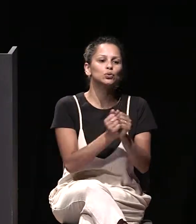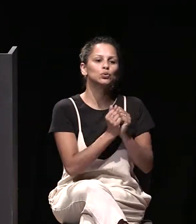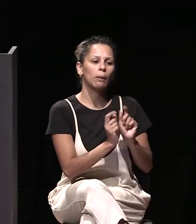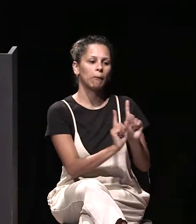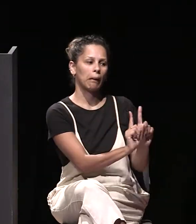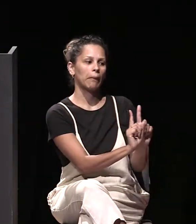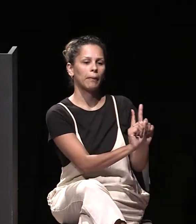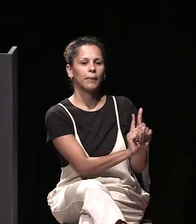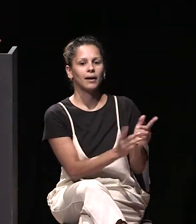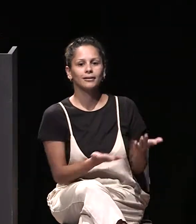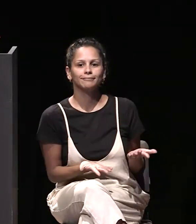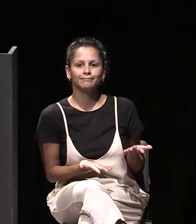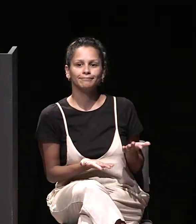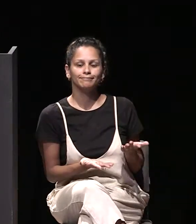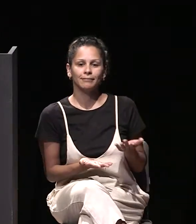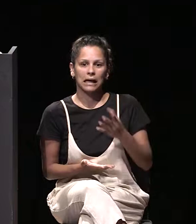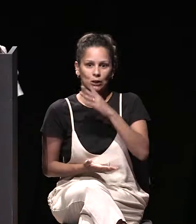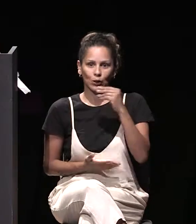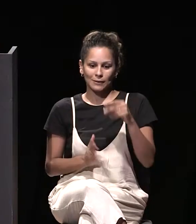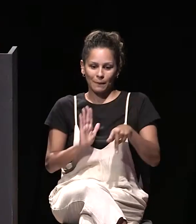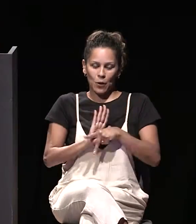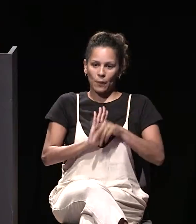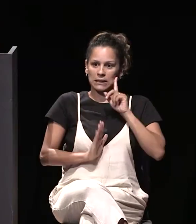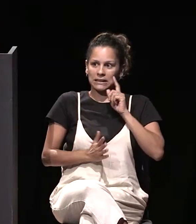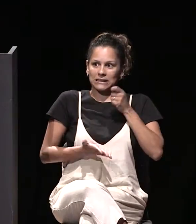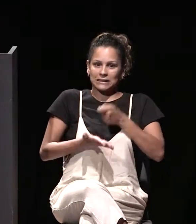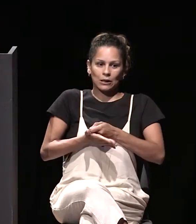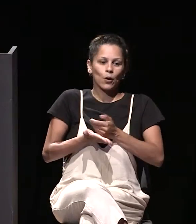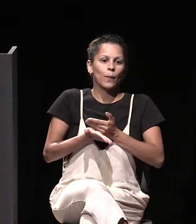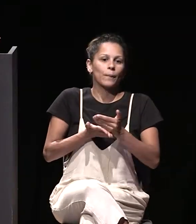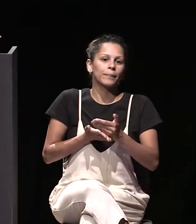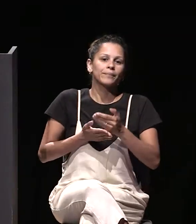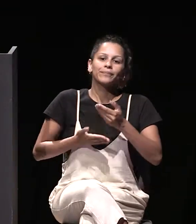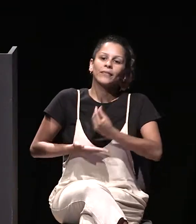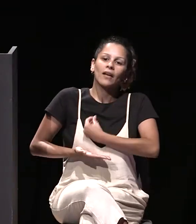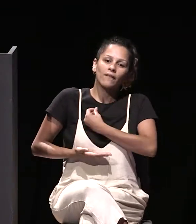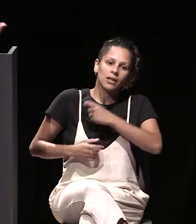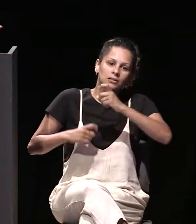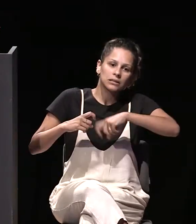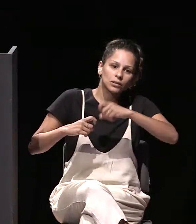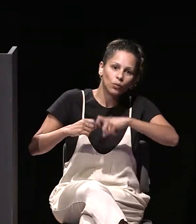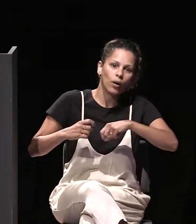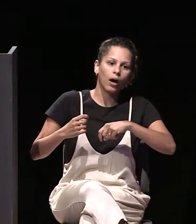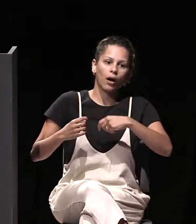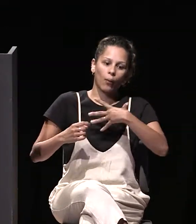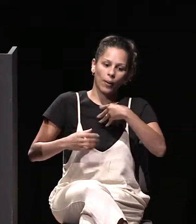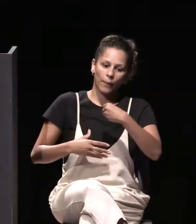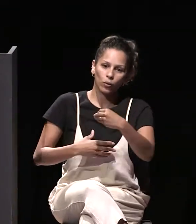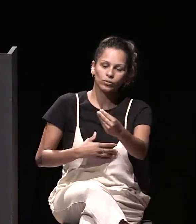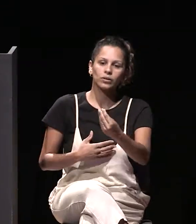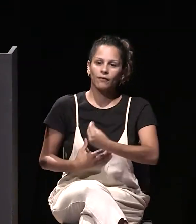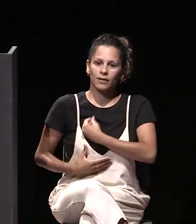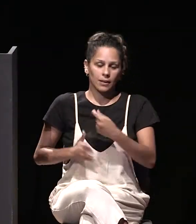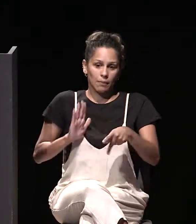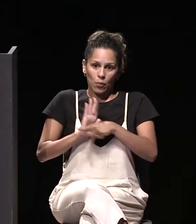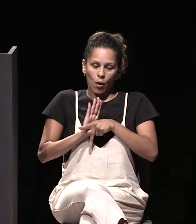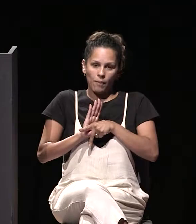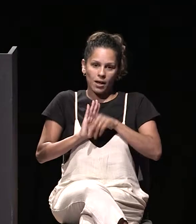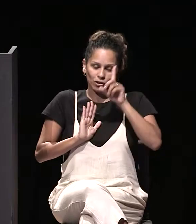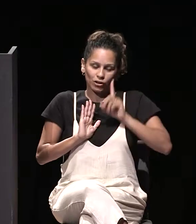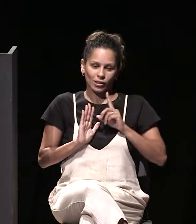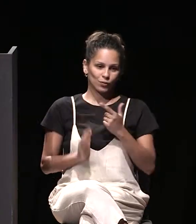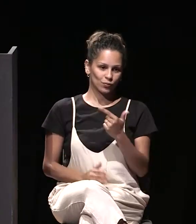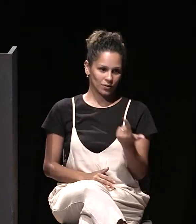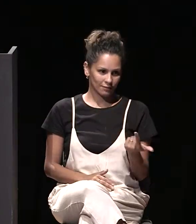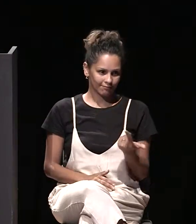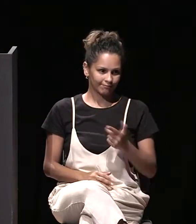se permite que ela tome decisões sobre o início da vida sexual, sobre sua reprodução, sobre sua vida. A outra